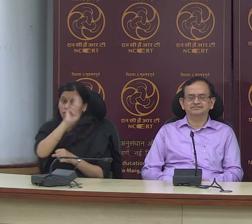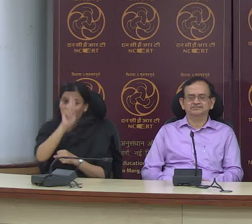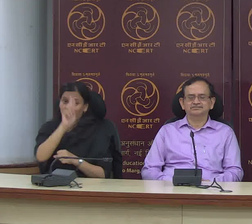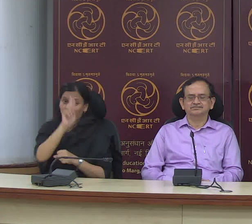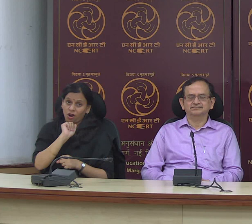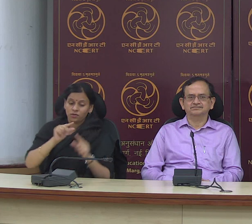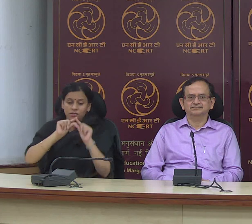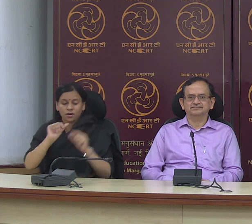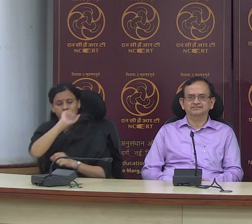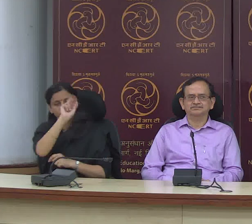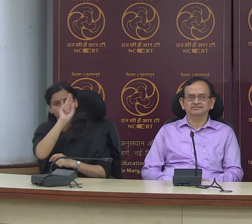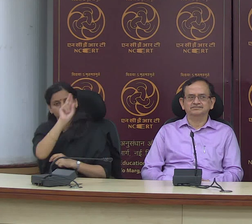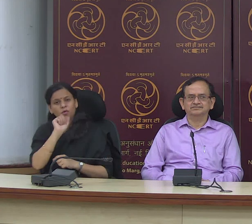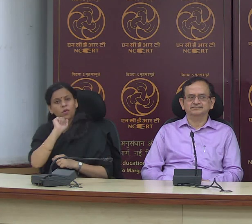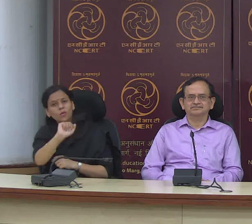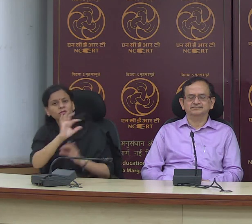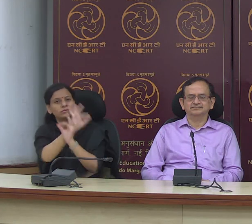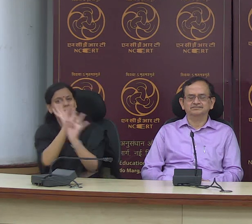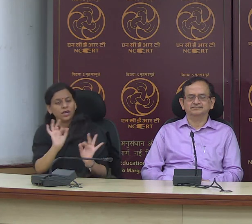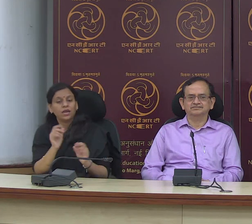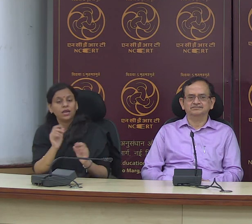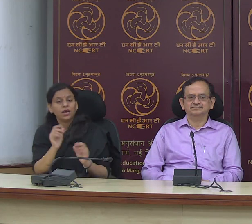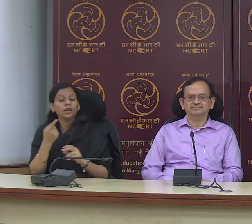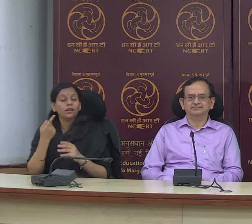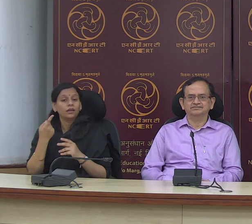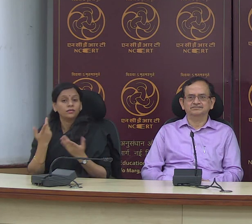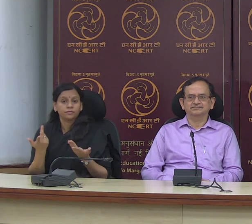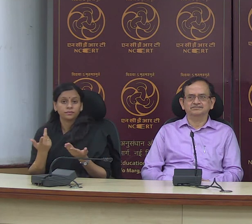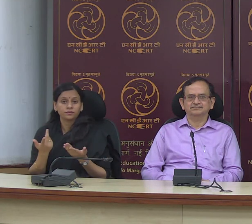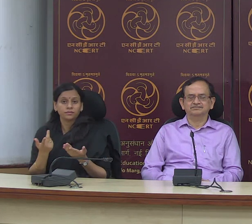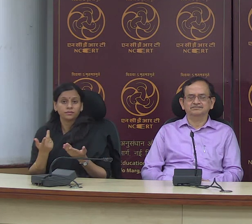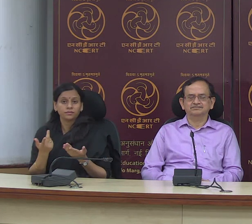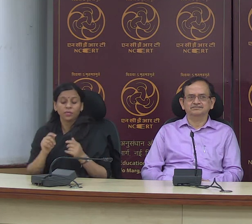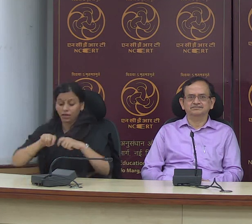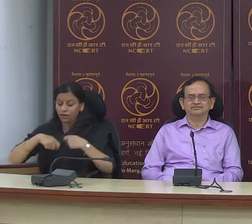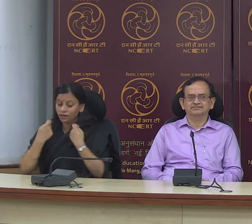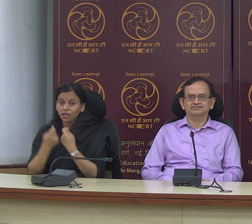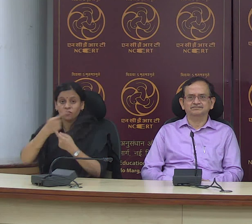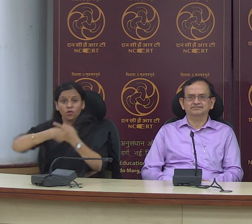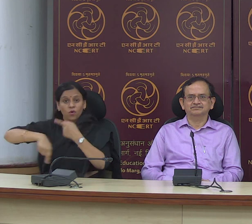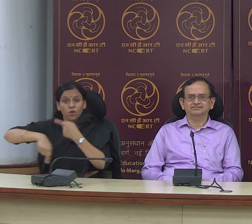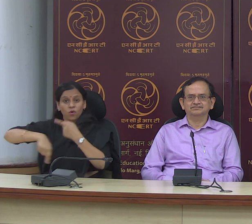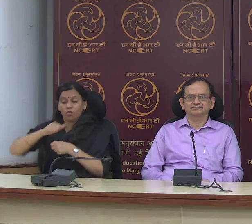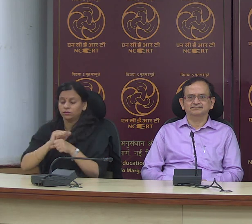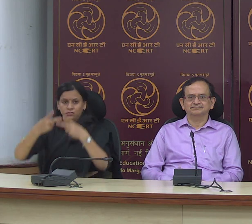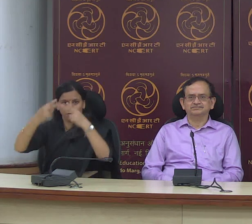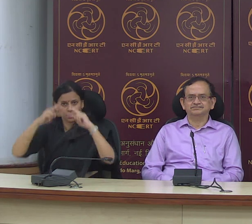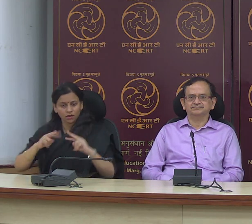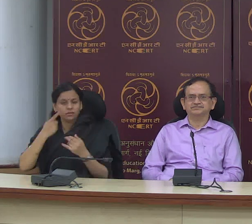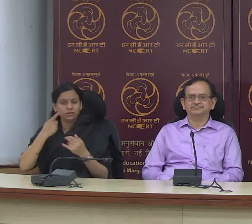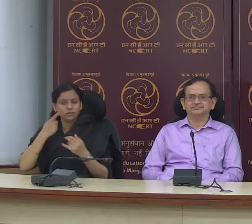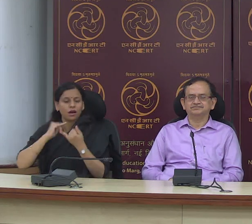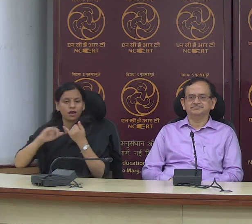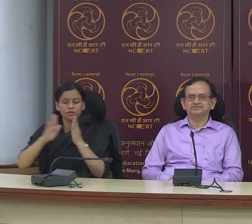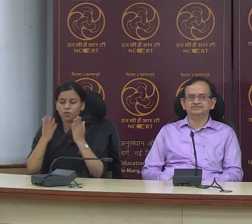सेंटेंस स्ट्रक्चर एंड कॉम्प्लेक्सिटीज। सो वेन वी वर As a team, we sat down to work on translation of